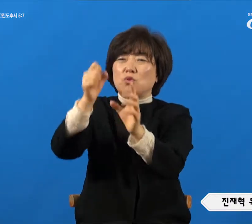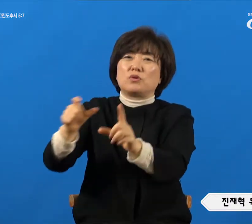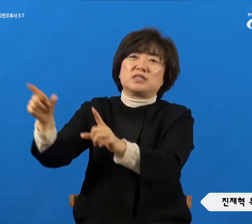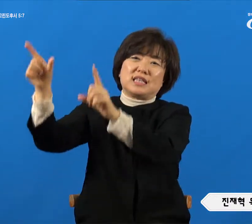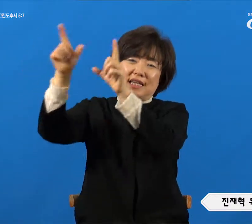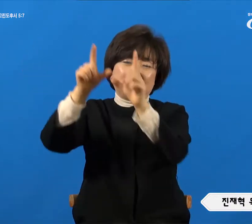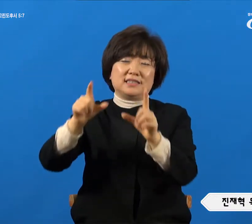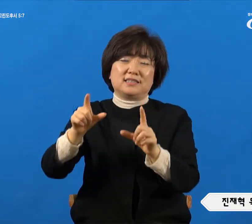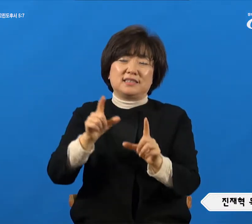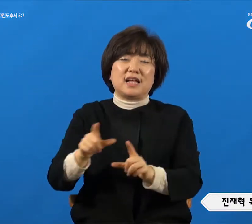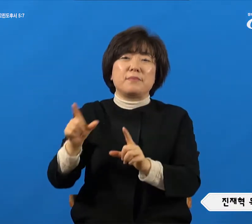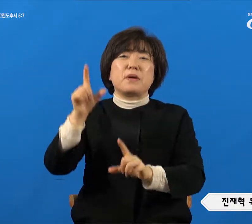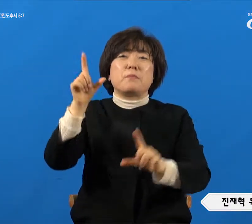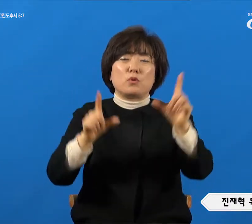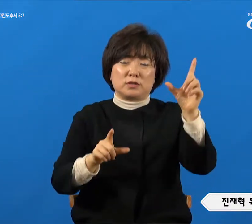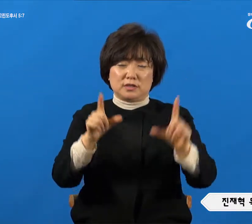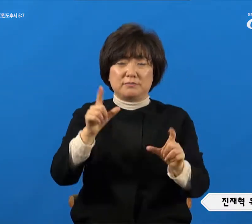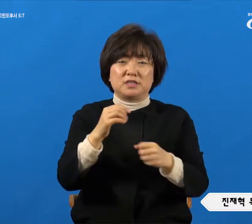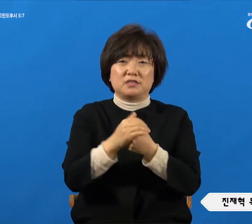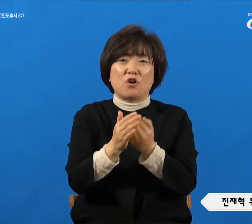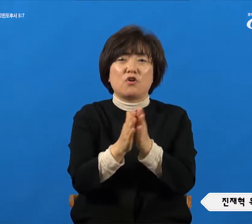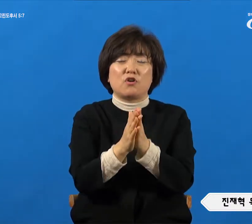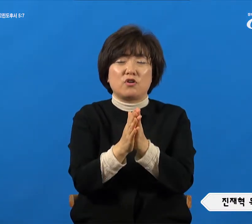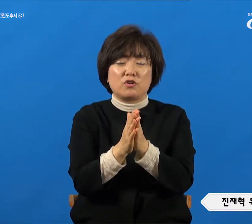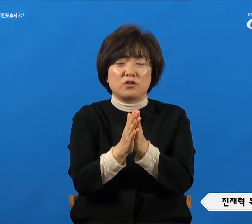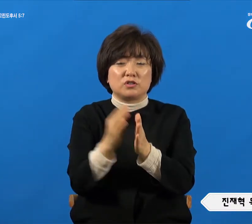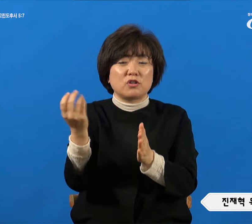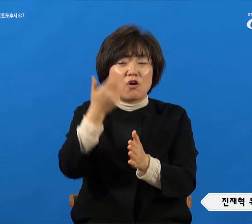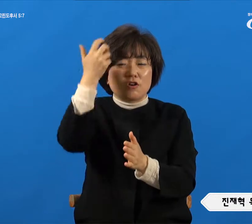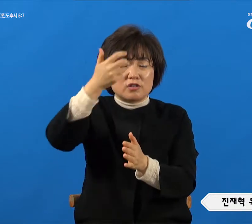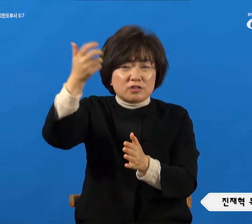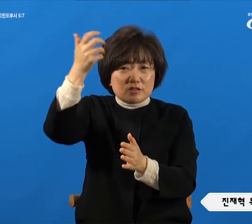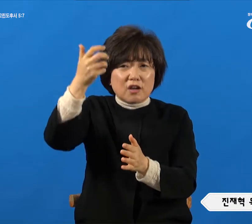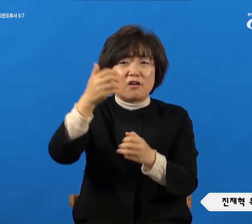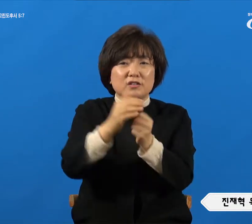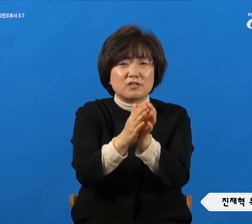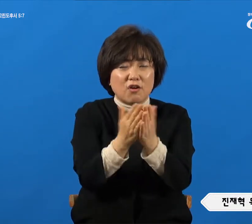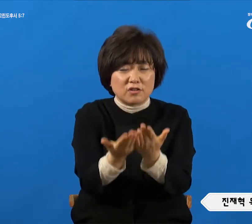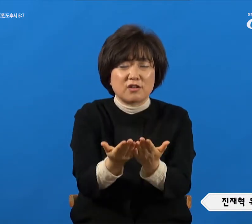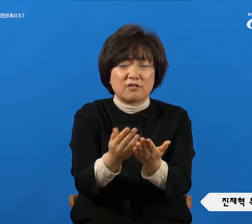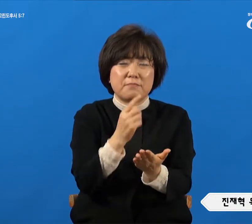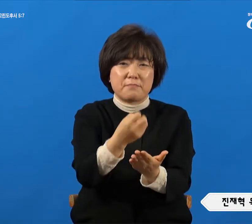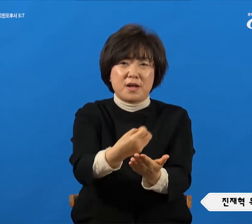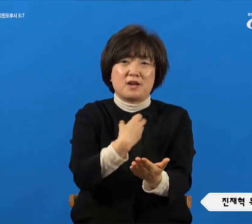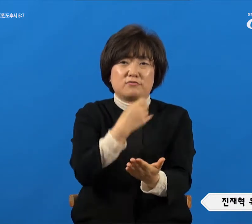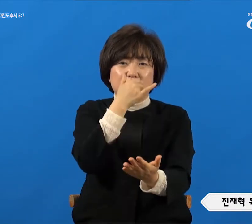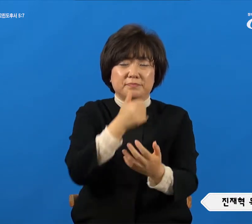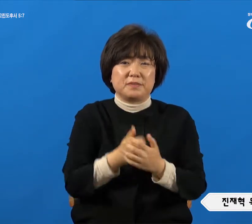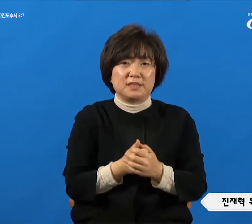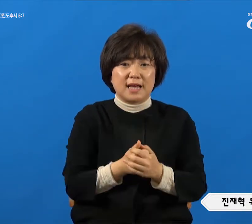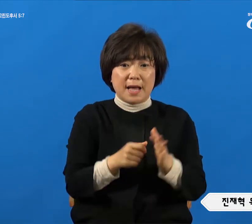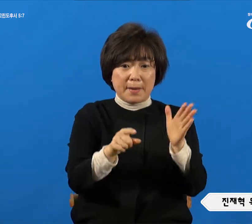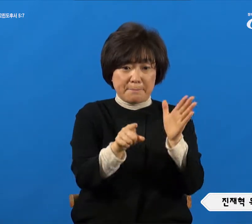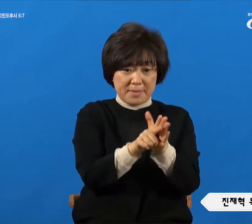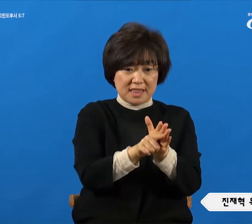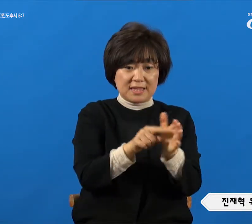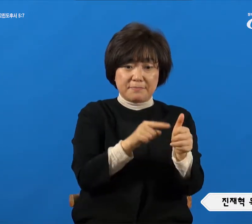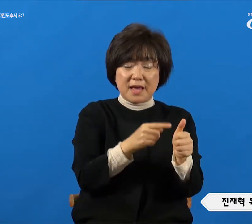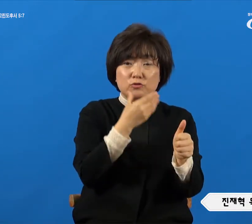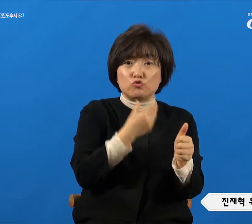사는 삶의 모습을 성경은 여러분과 저에게 말씀하고 있습니다. 이